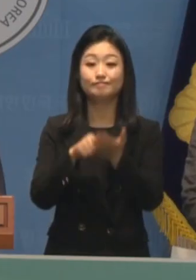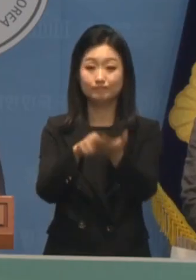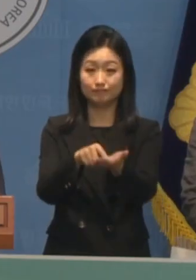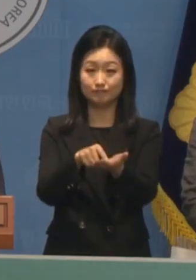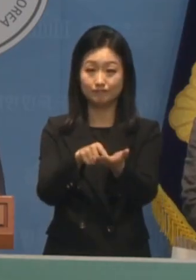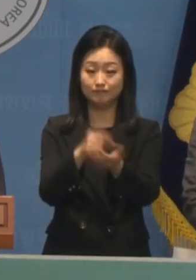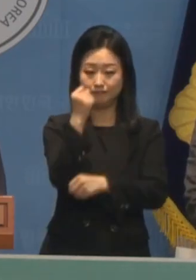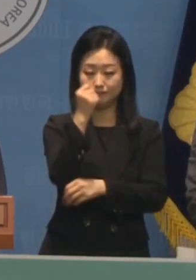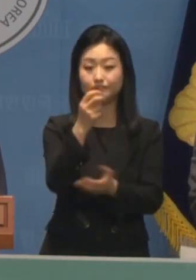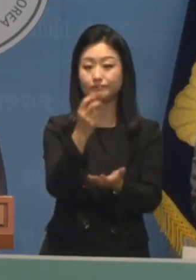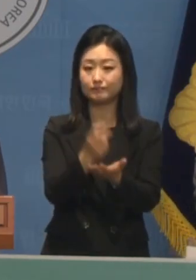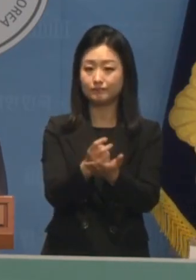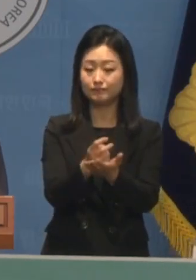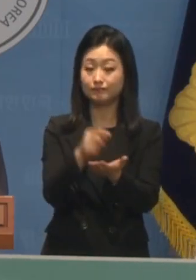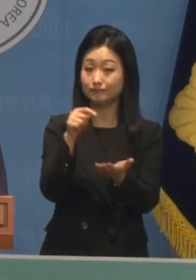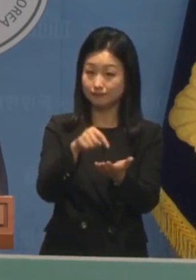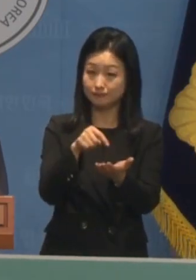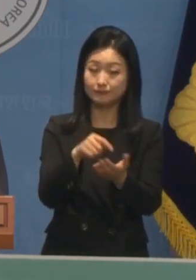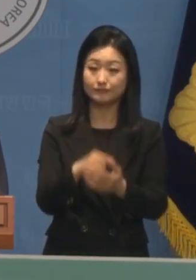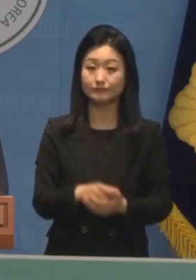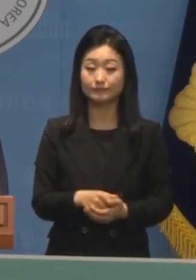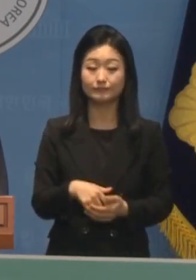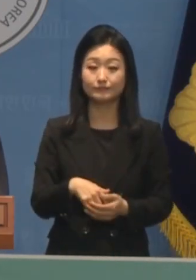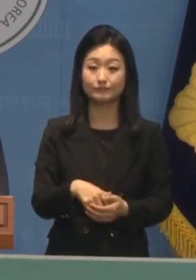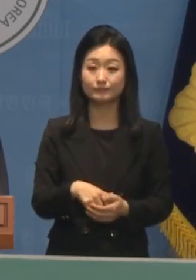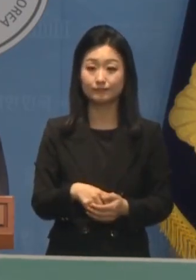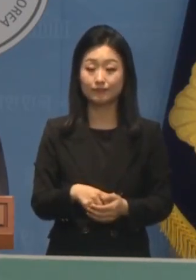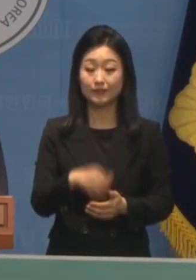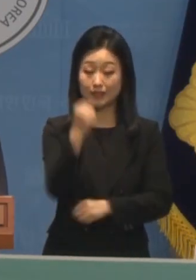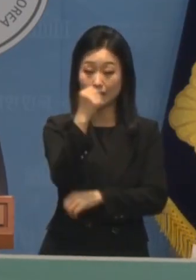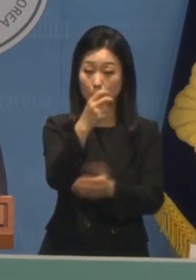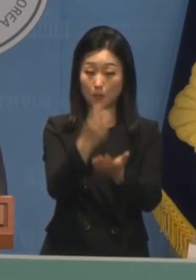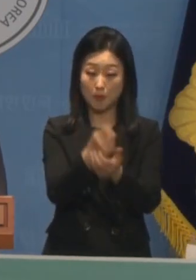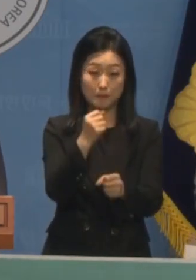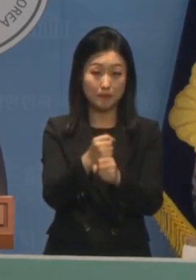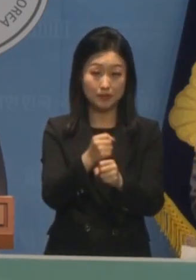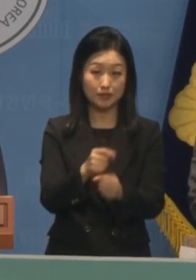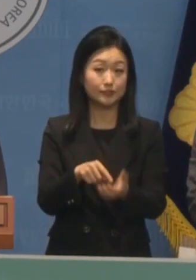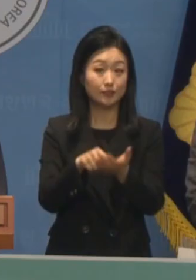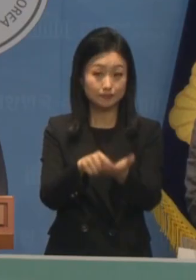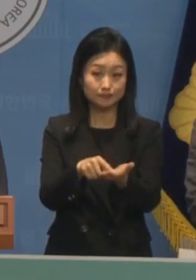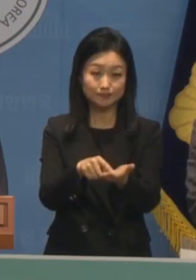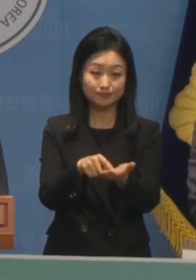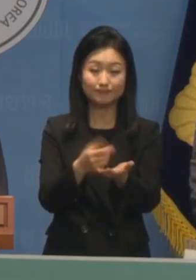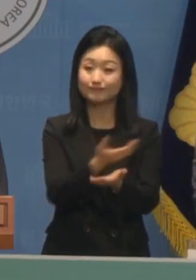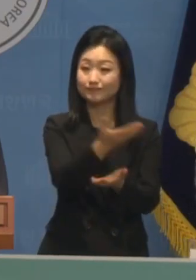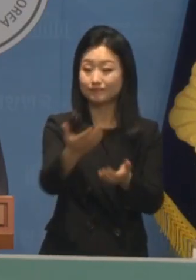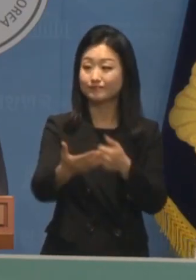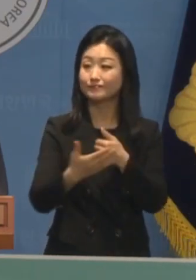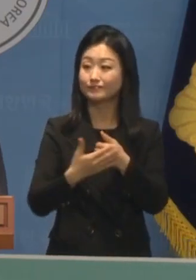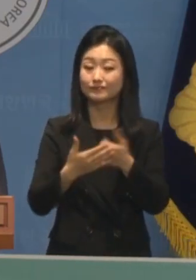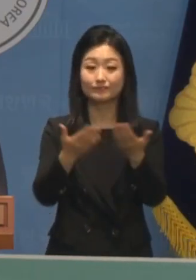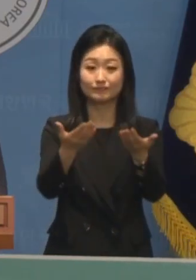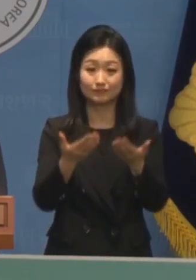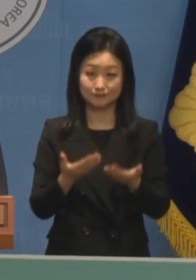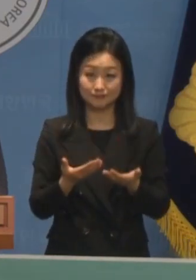사회연대경제 기본법입니다. 첫 사회연대경제 기본법 발의에 기꺼이 힘을